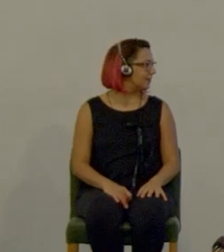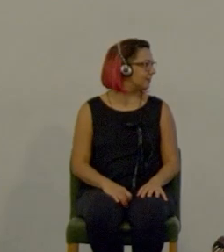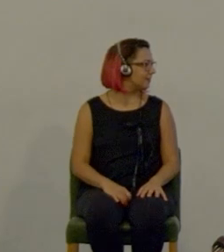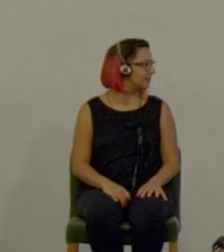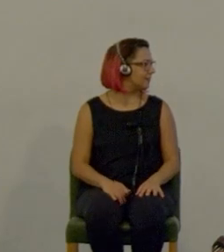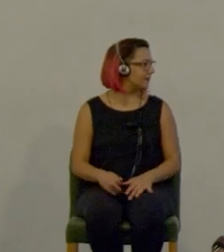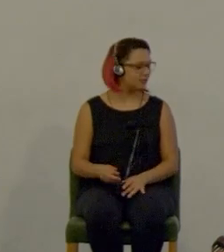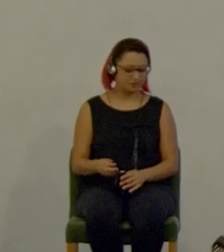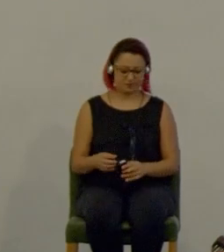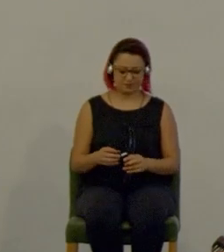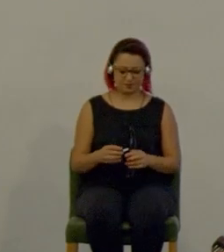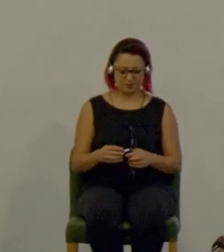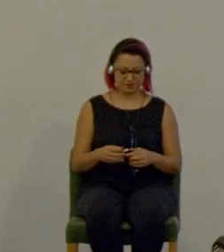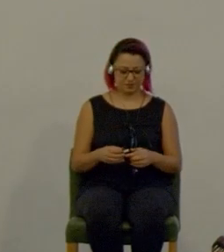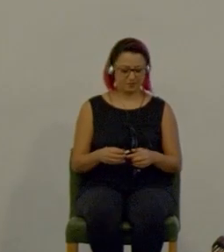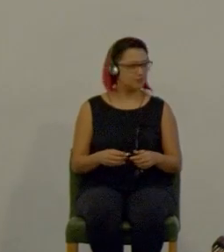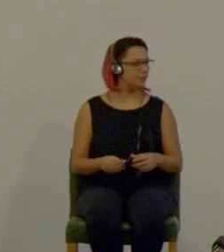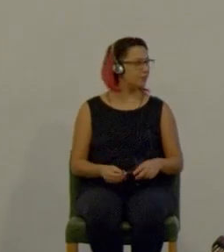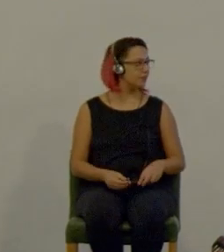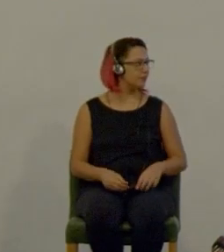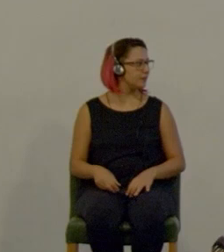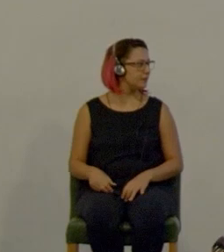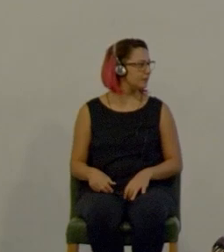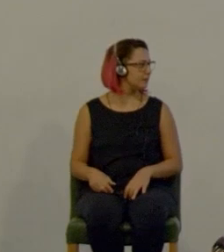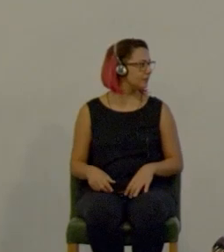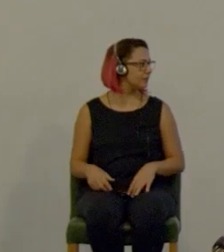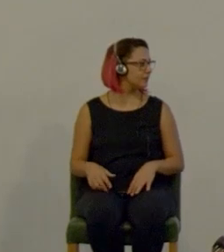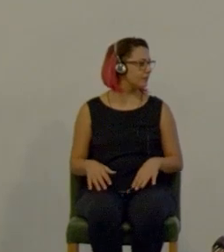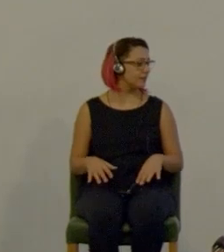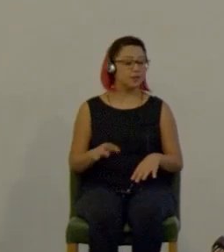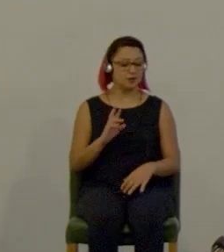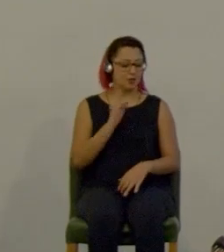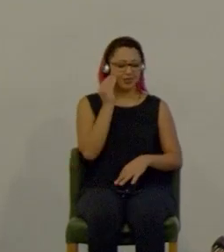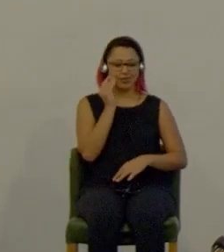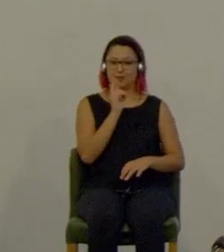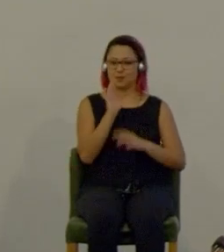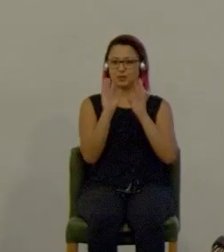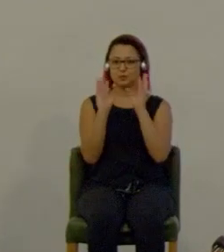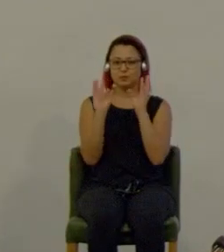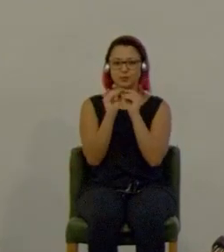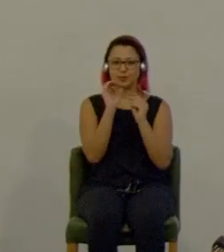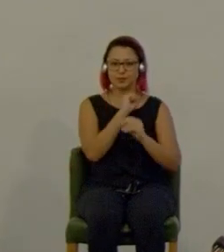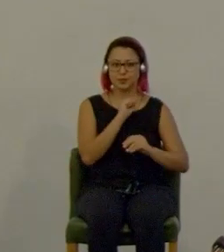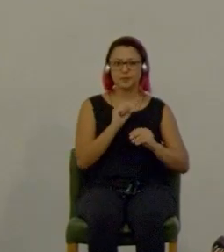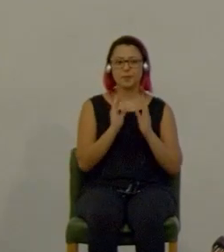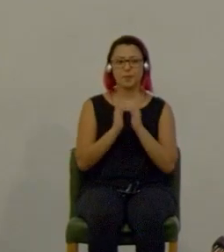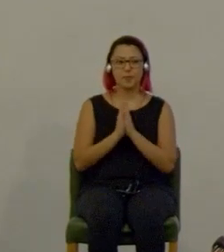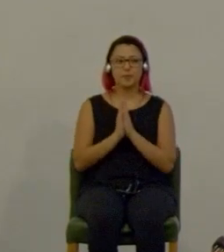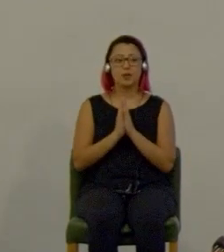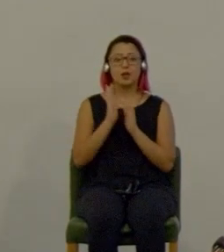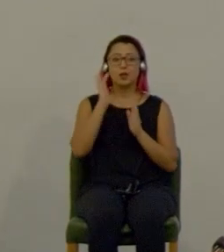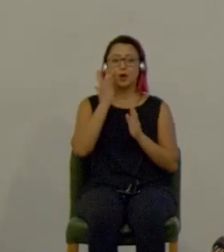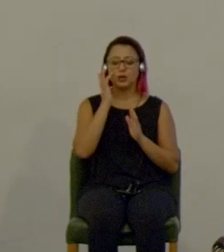essa conversa de muitas maneiras também depois. Obrigada. Vou responder rápido, então, para a gente poder ter tempo de, né, de abrir assim. Mas